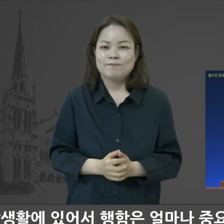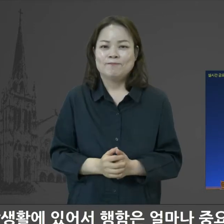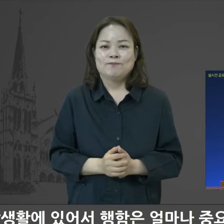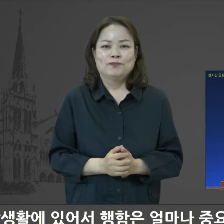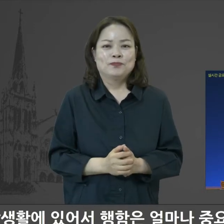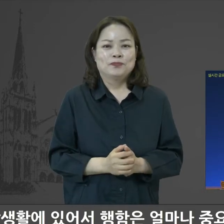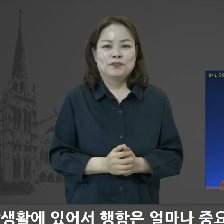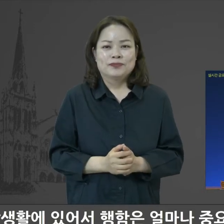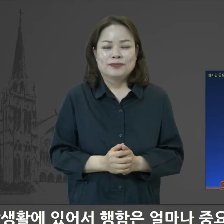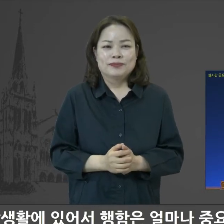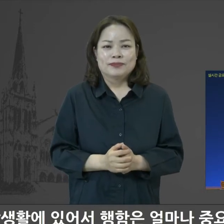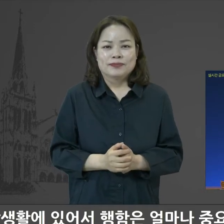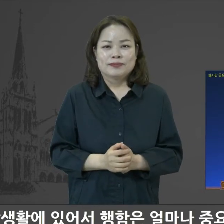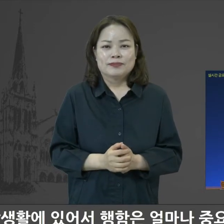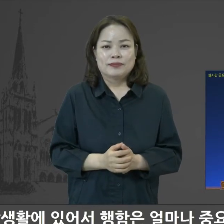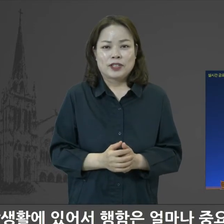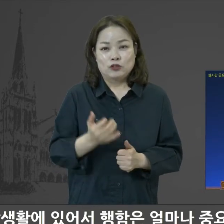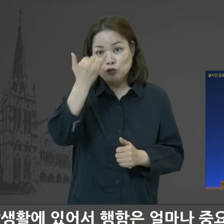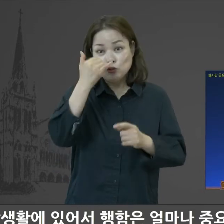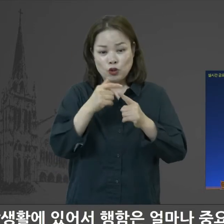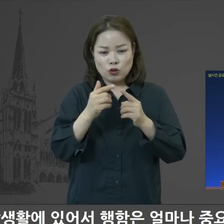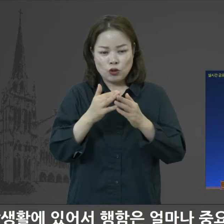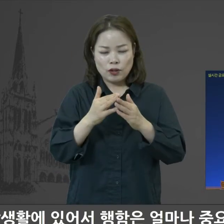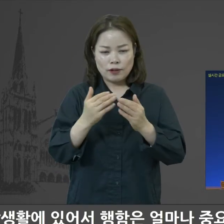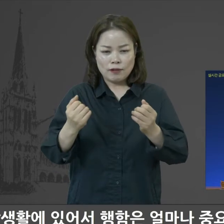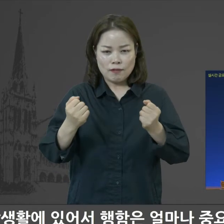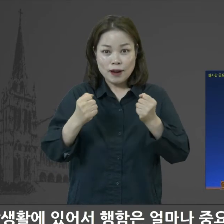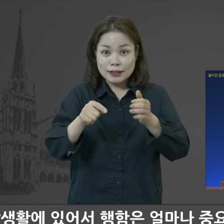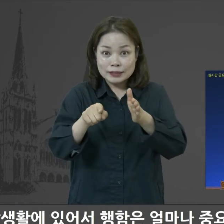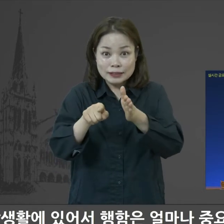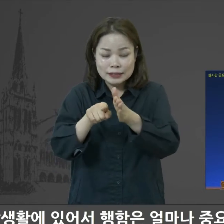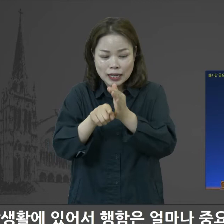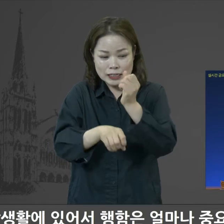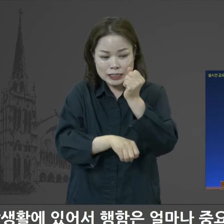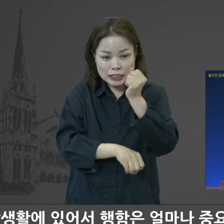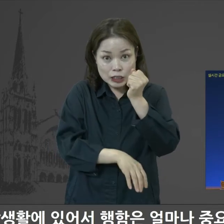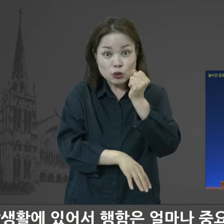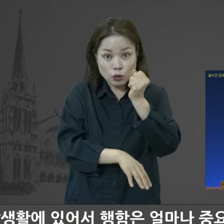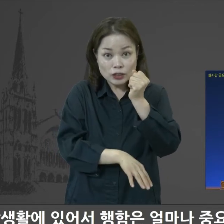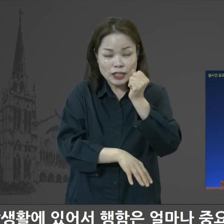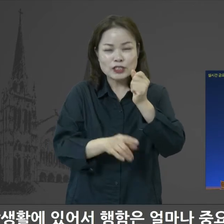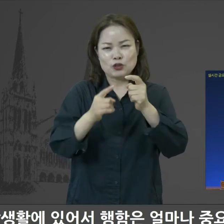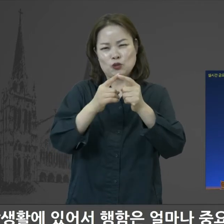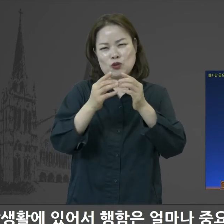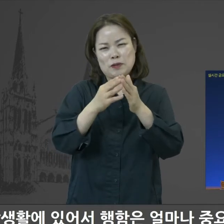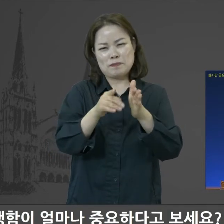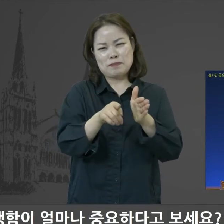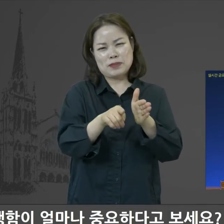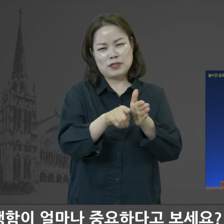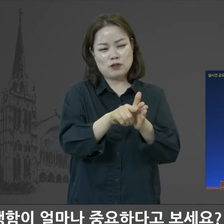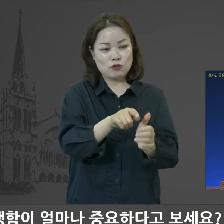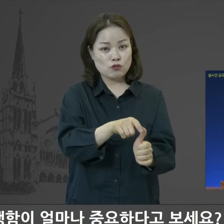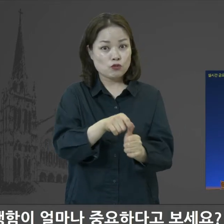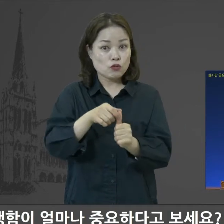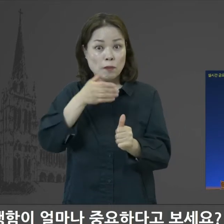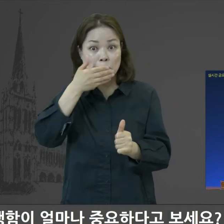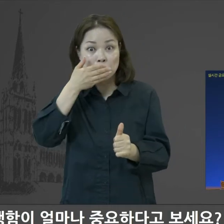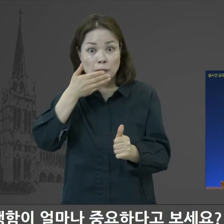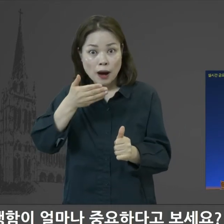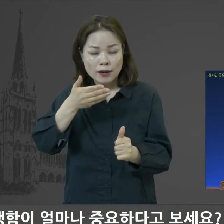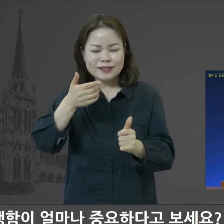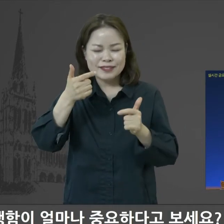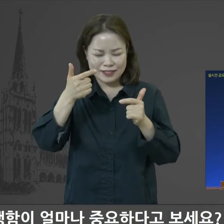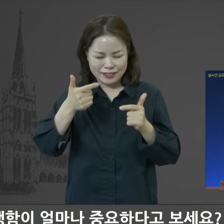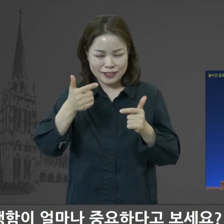생각하십니까? 저희 교회 같이 아주 건강한 신학 기초 위에 서 있는 교회는 믿음으로 구원받는다는 사실을